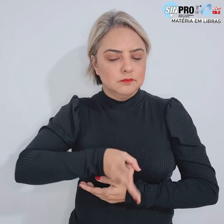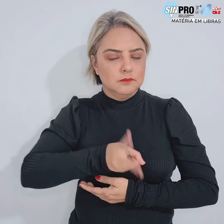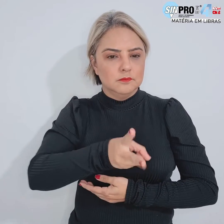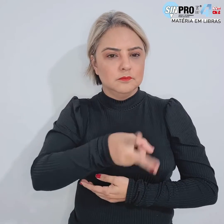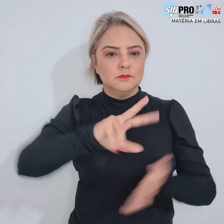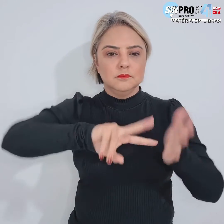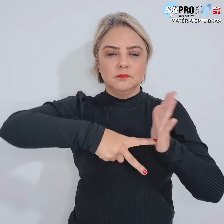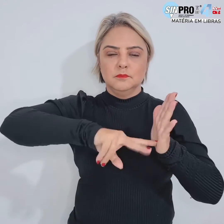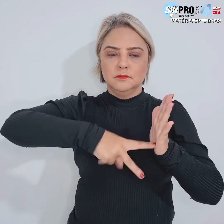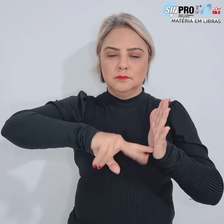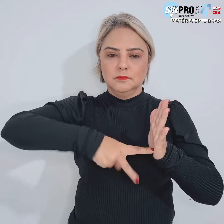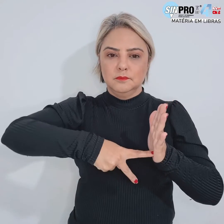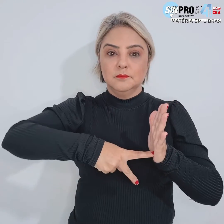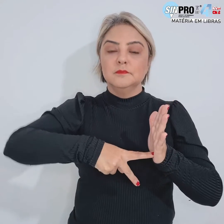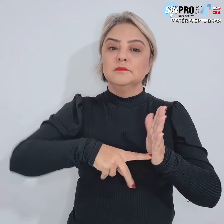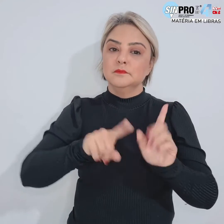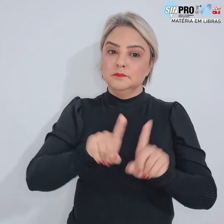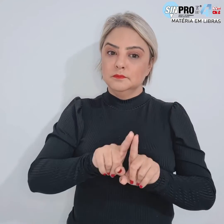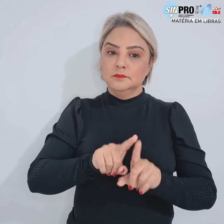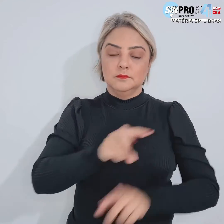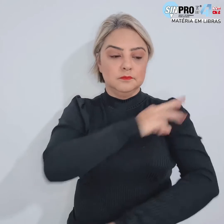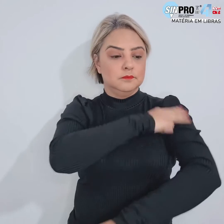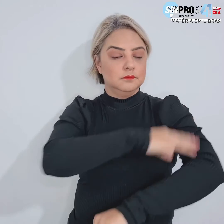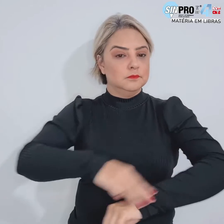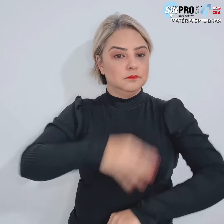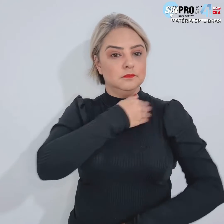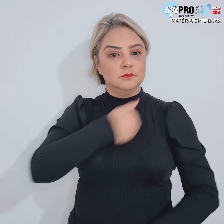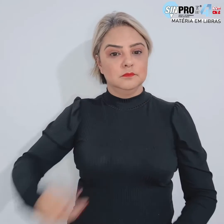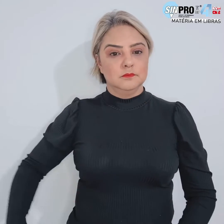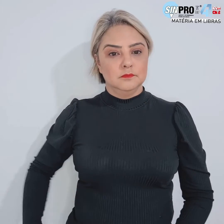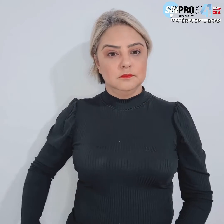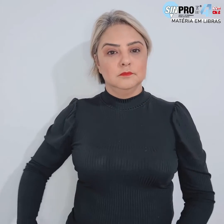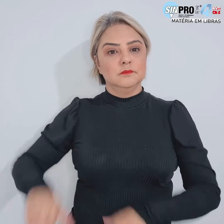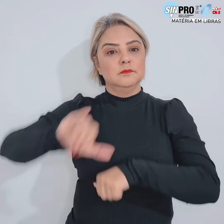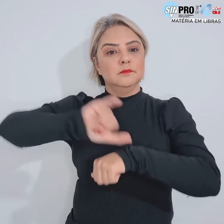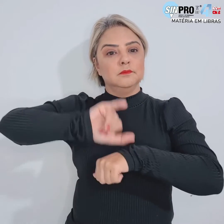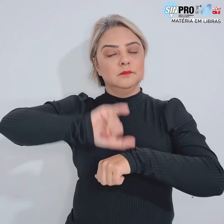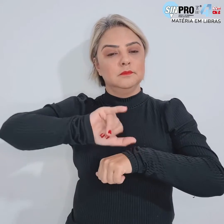entidade sindical do magistério público da capital do país.